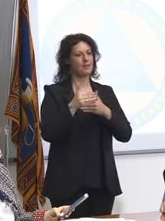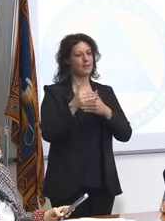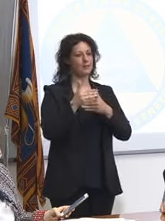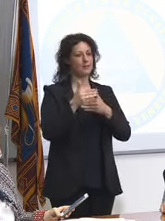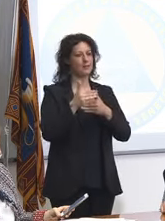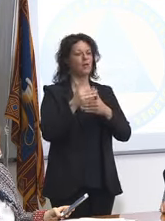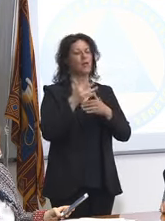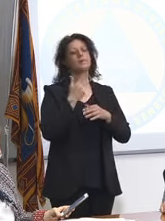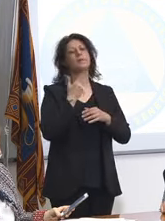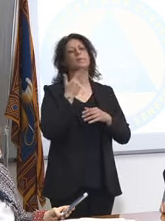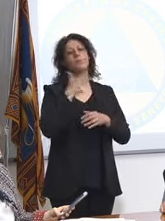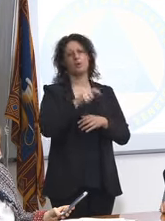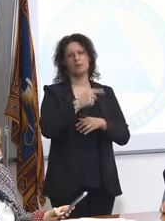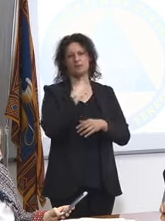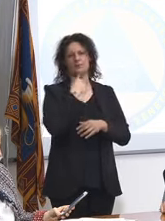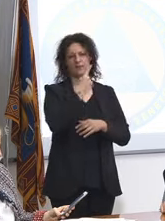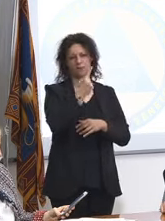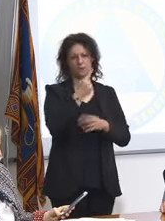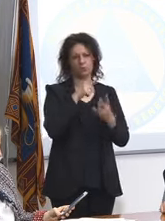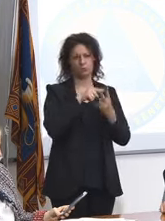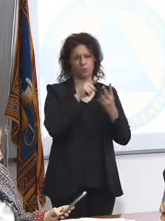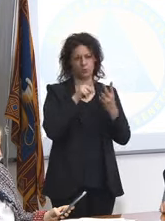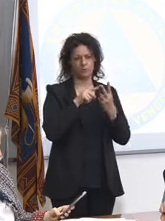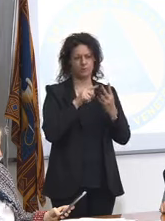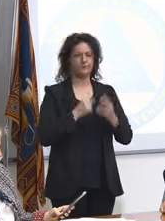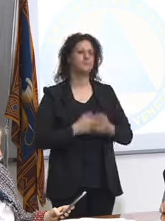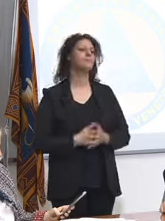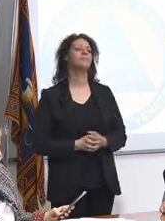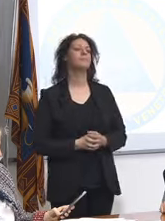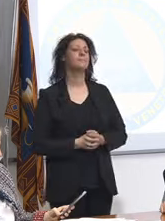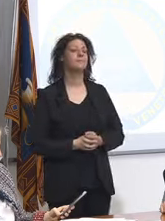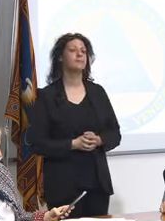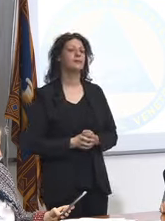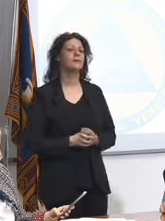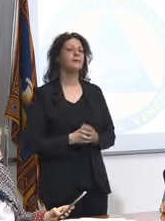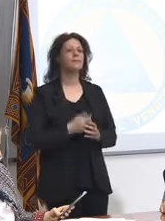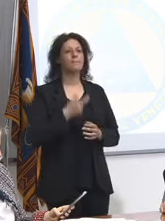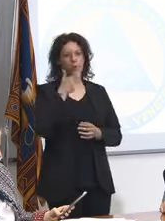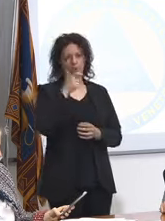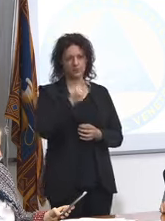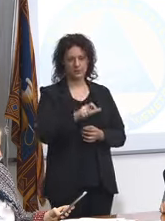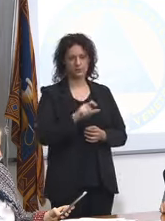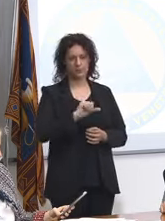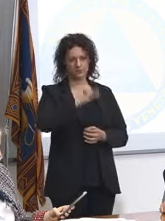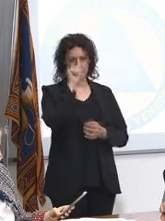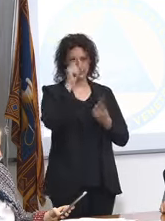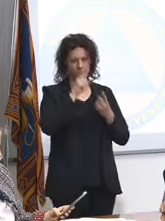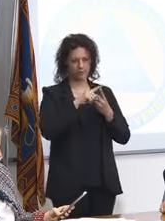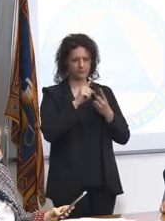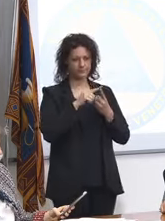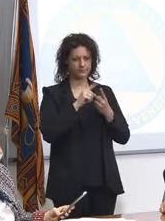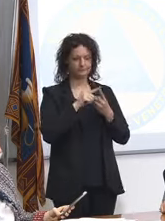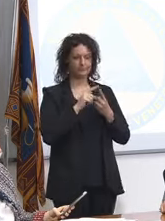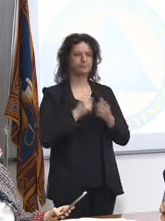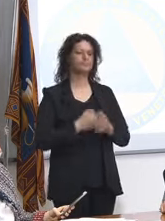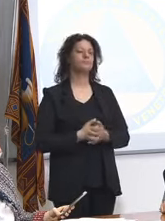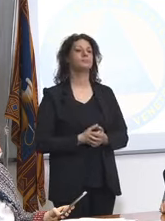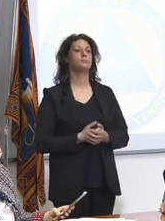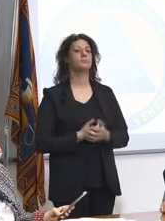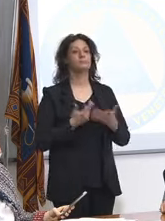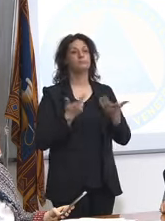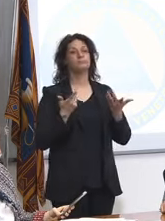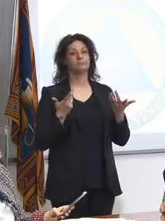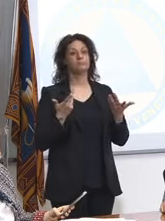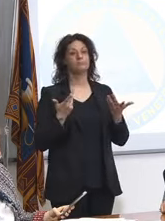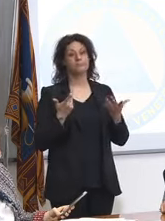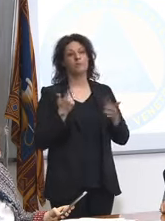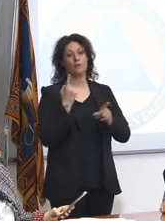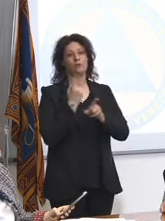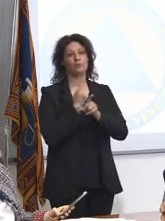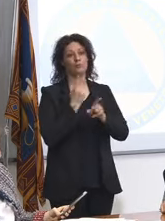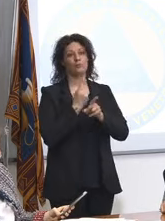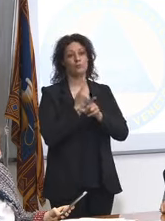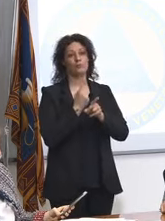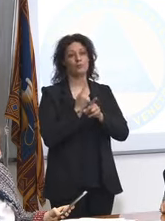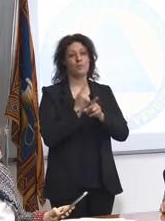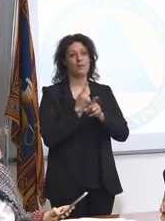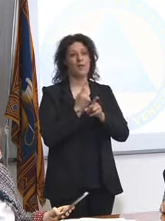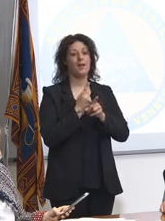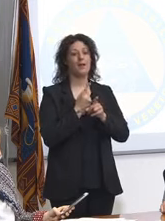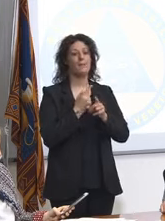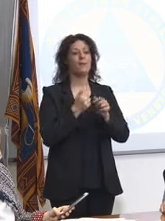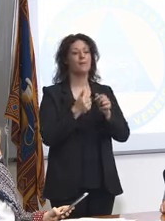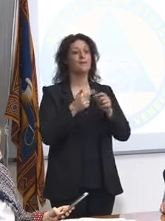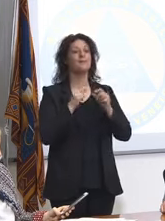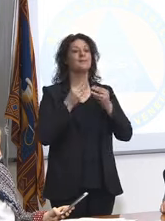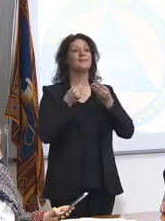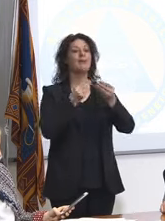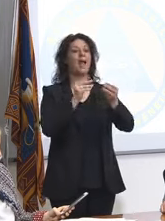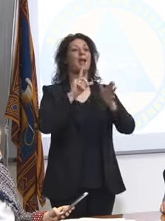verità, come al solito. Il primo necessario è quello di mettere tutti nelle condizioni di attrezzarsi, perché qui